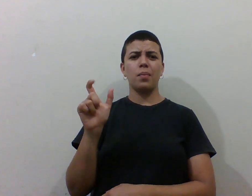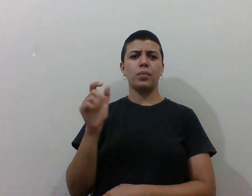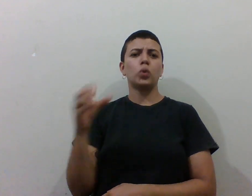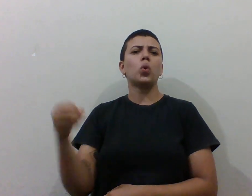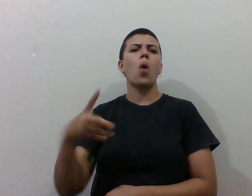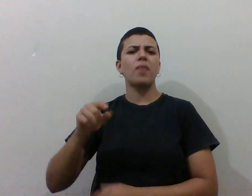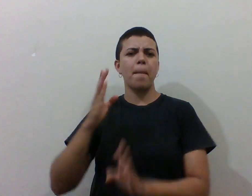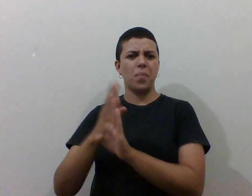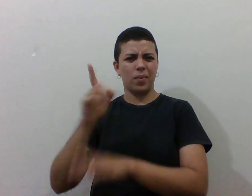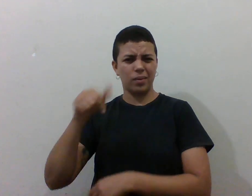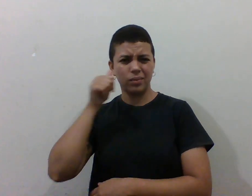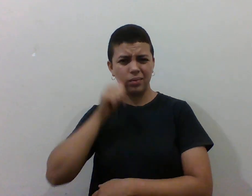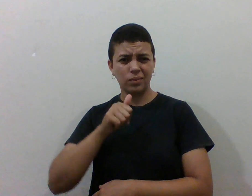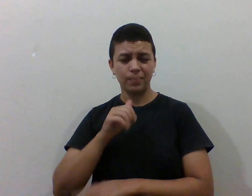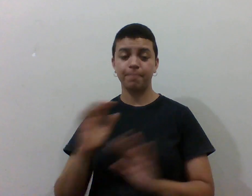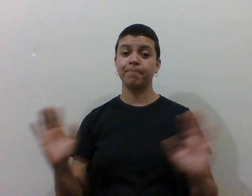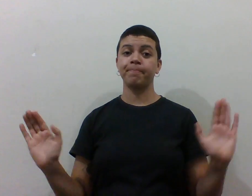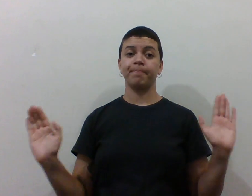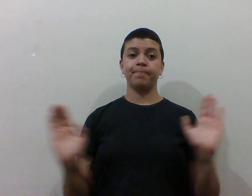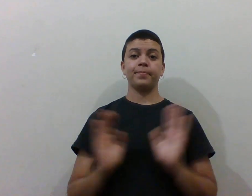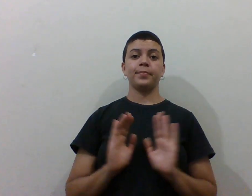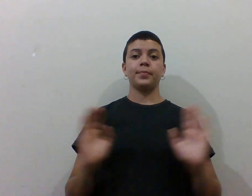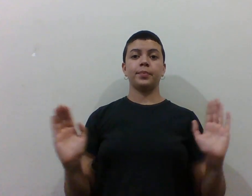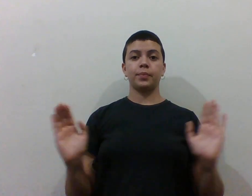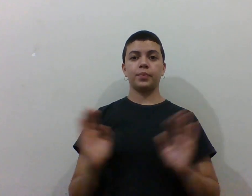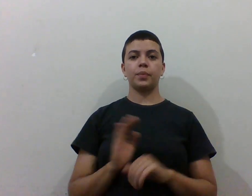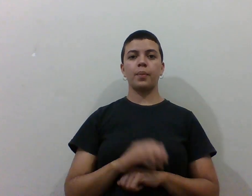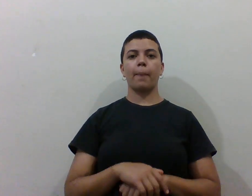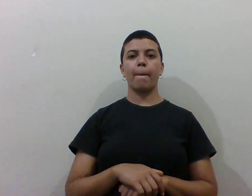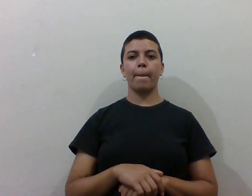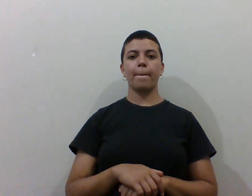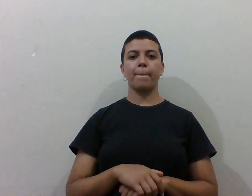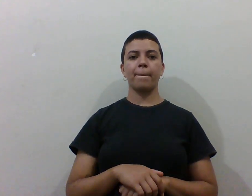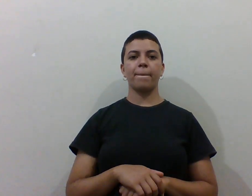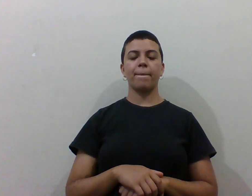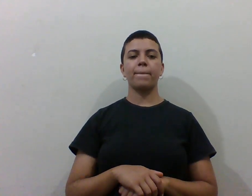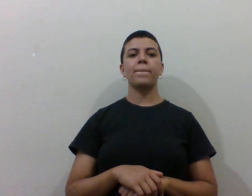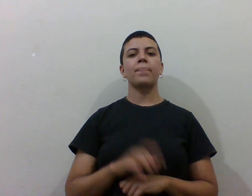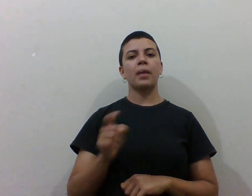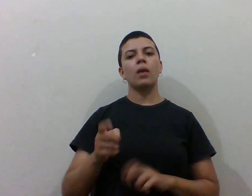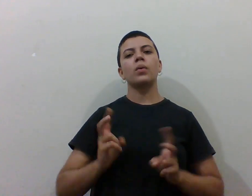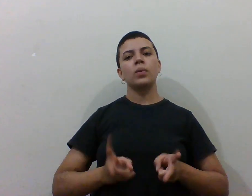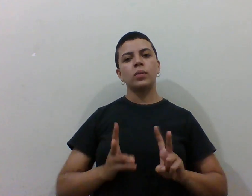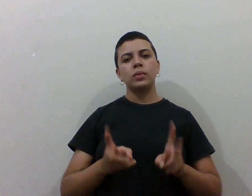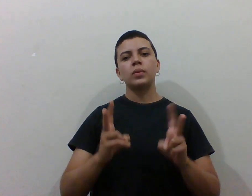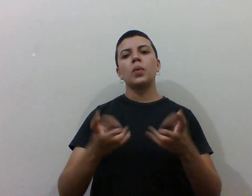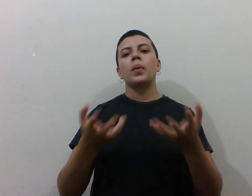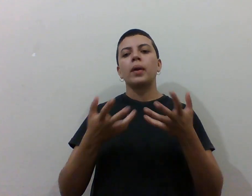normativa e de seguir persistindo para que aquilo seja respeitado nos revela que a